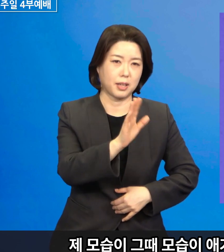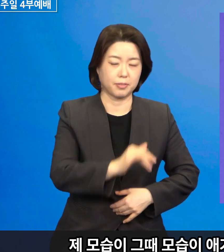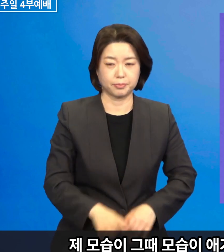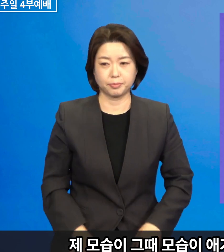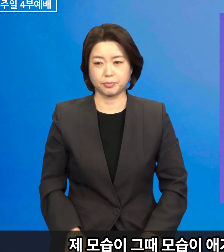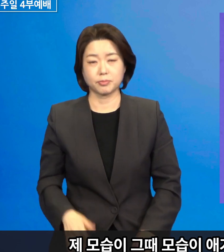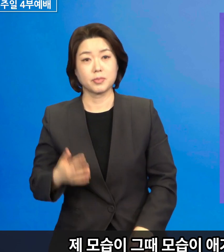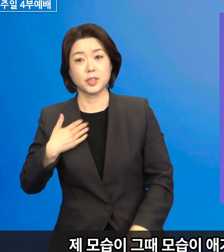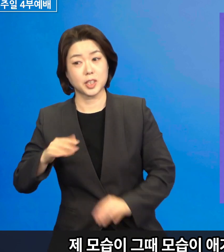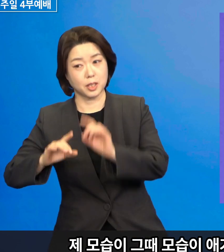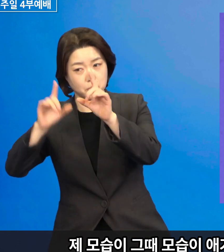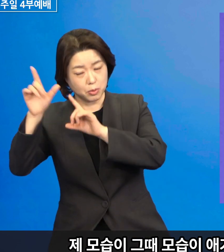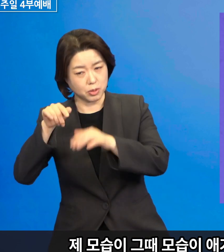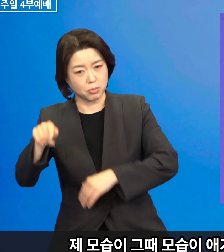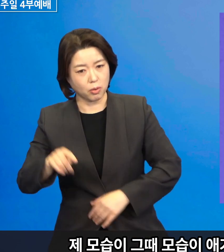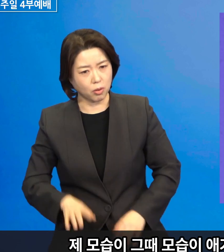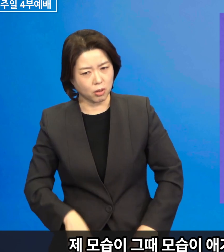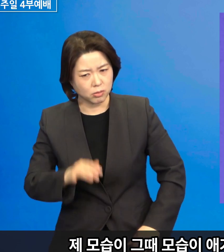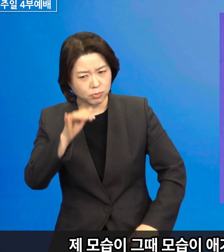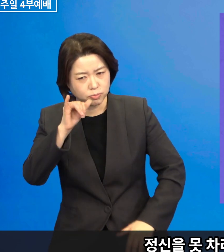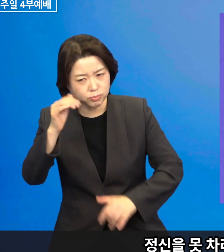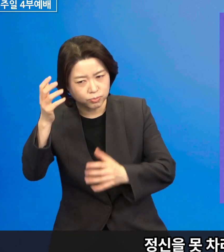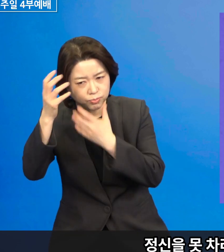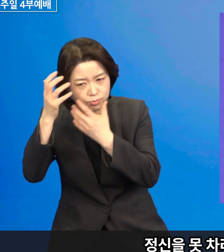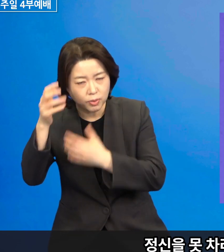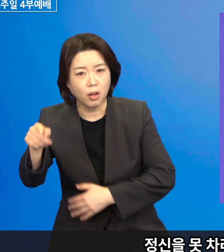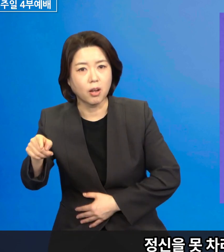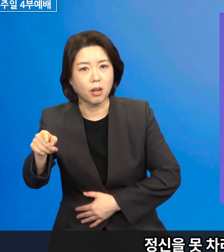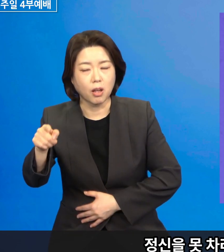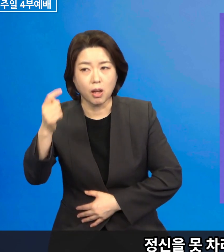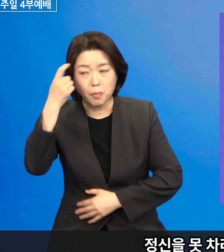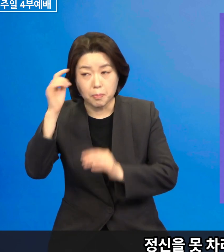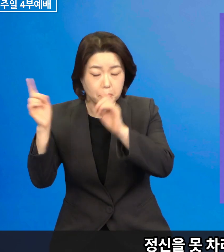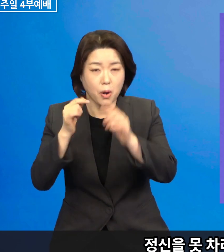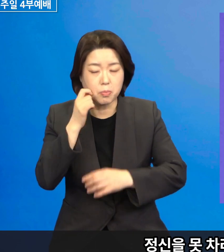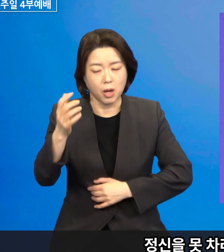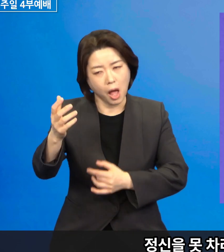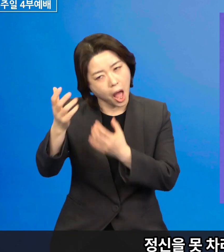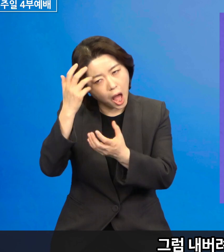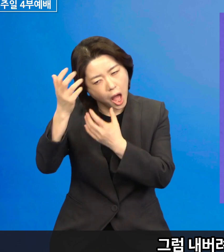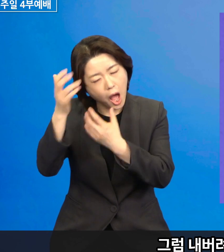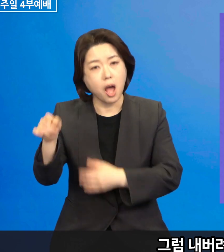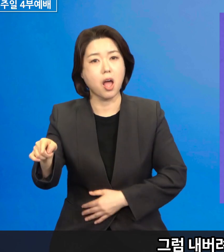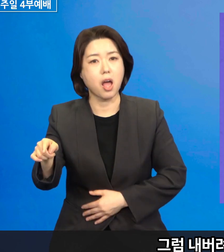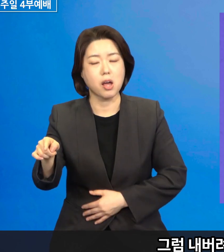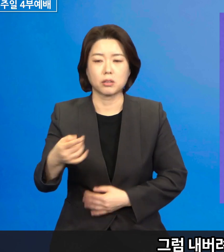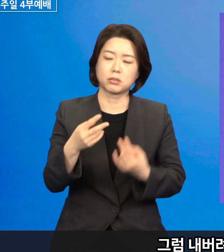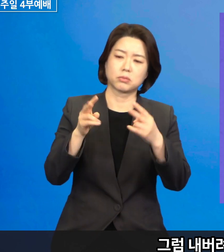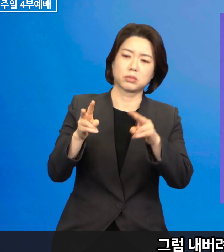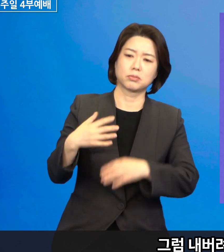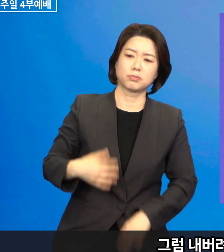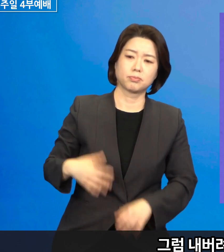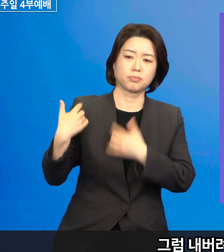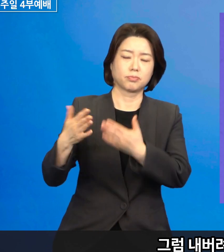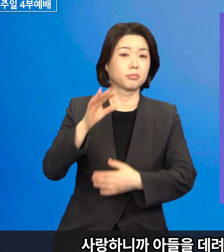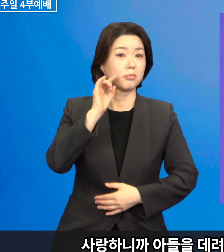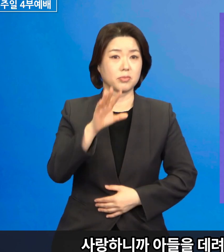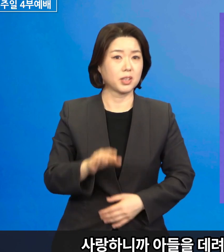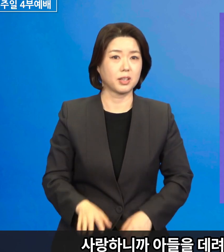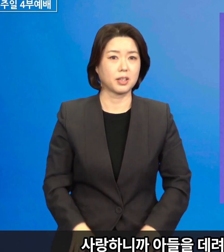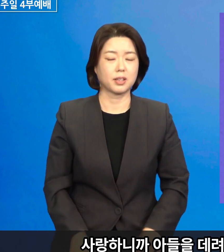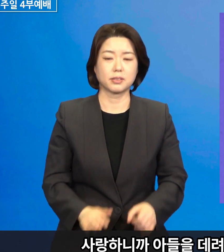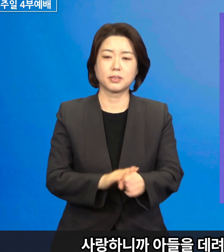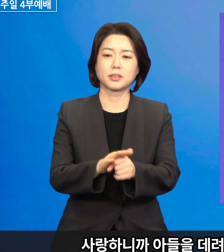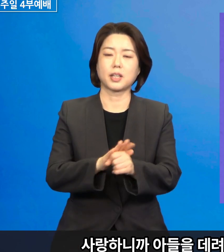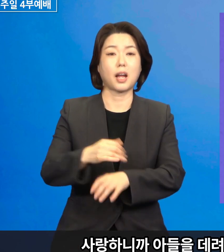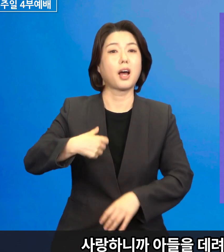그때 모습이, 애가 지금 빠져드는 거예요. 애가 정신을 못 차리고 있는 거예요. 그럼 내버려 두겠습니까?